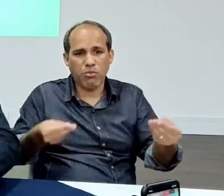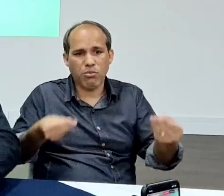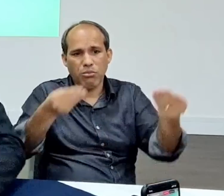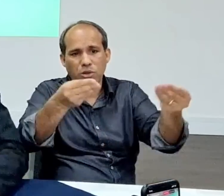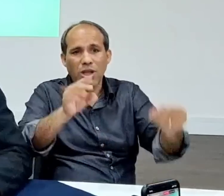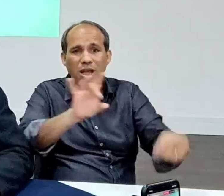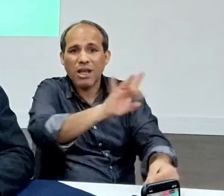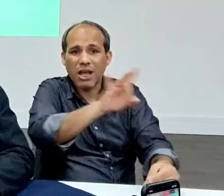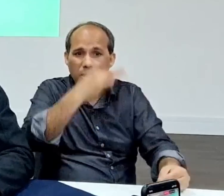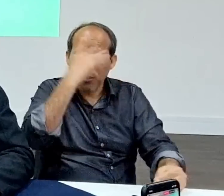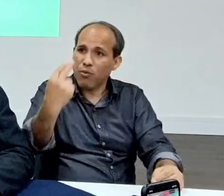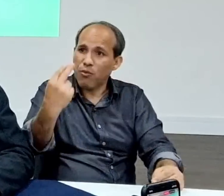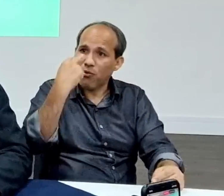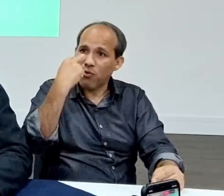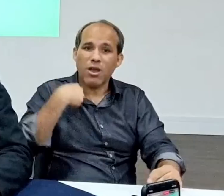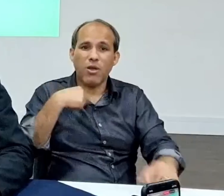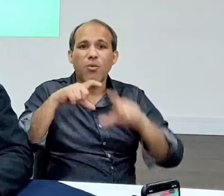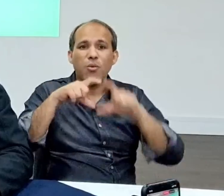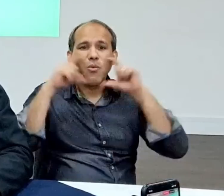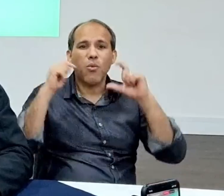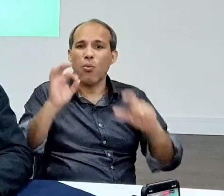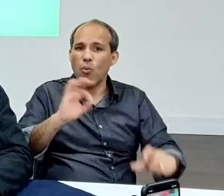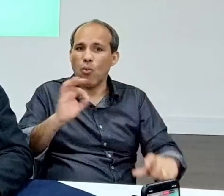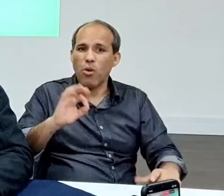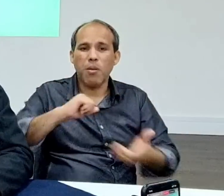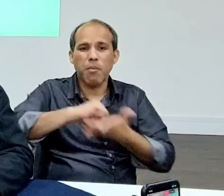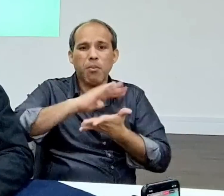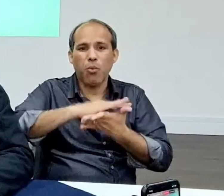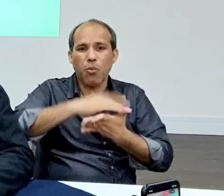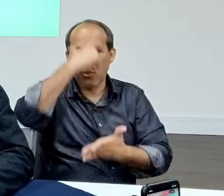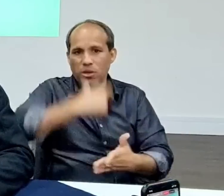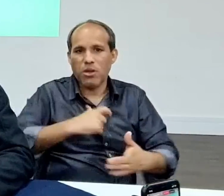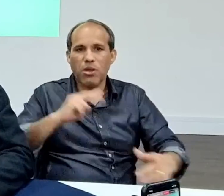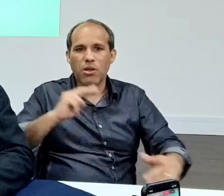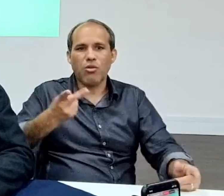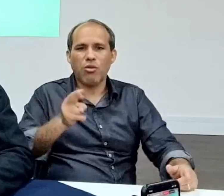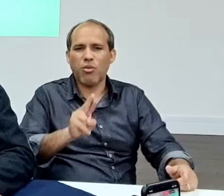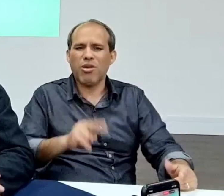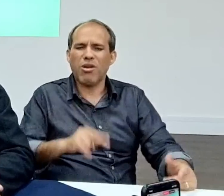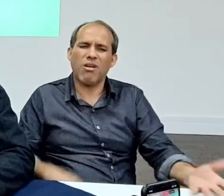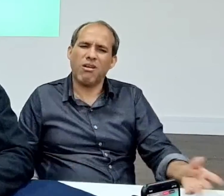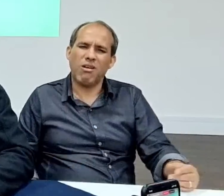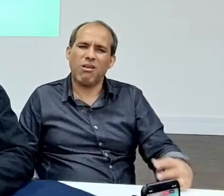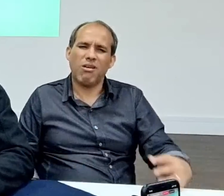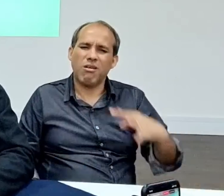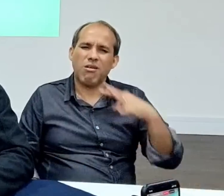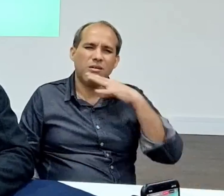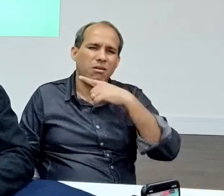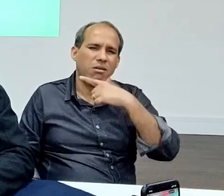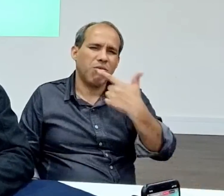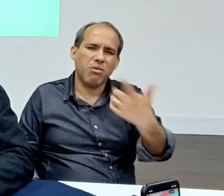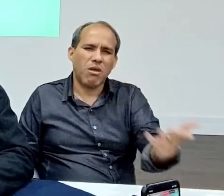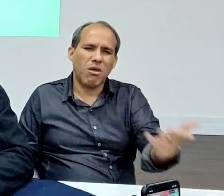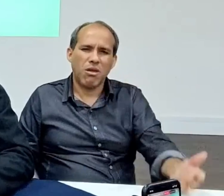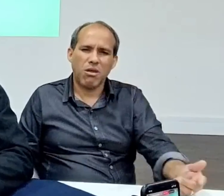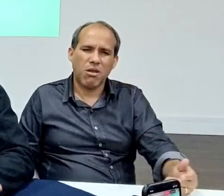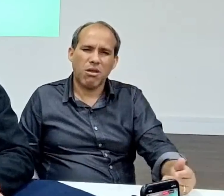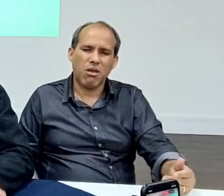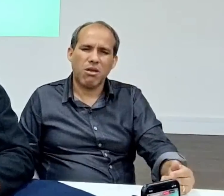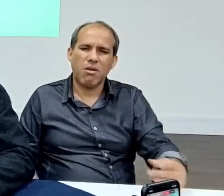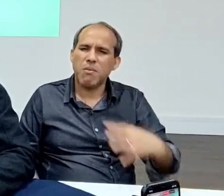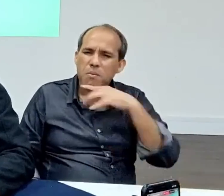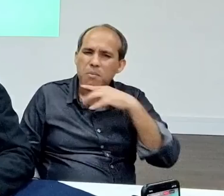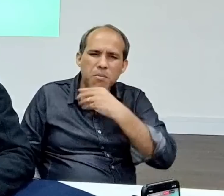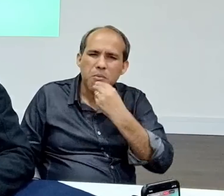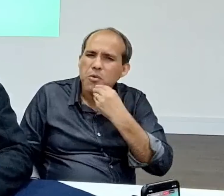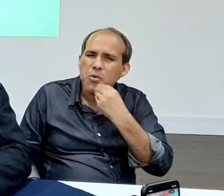vez que alguém me visse na rua sem máscara, me multar R$ 2.000. Olha, sem comprovação científica